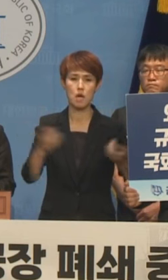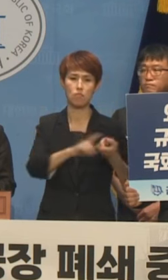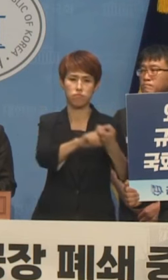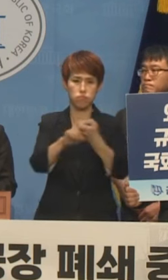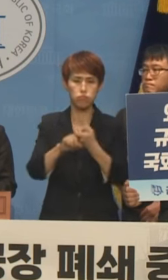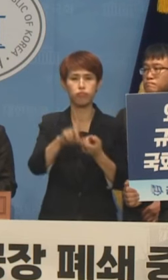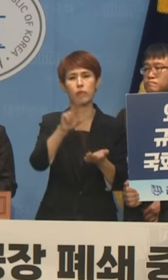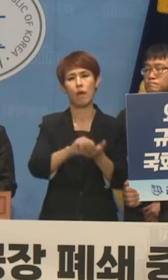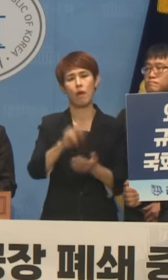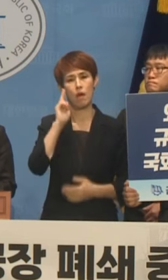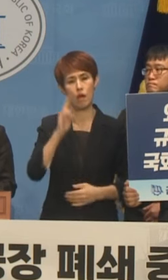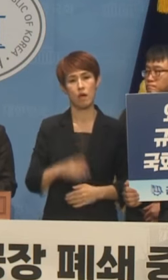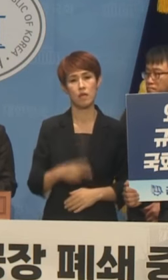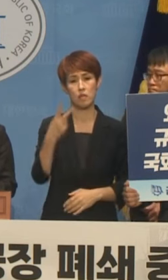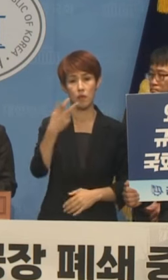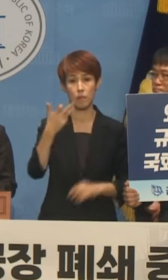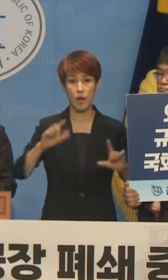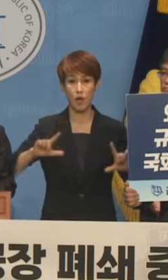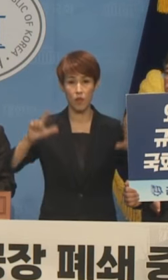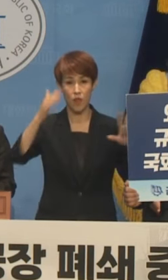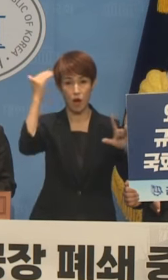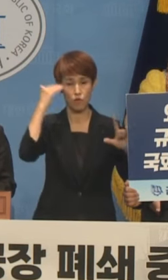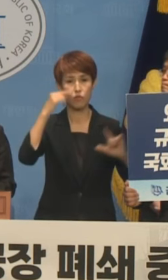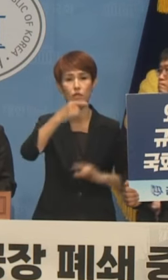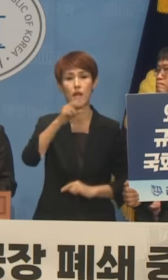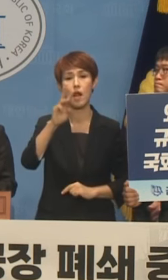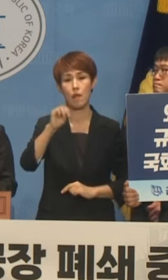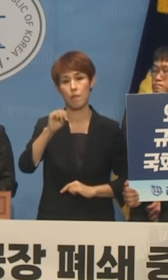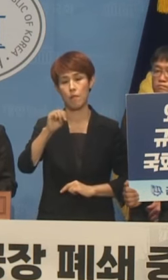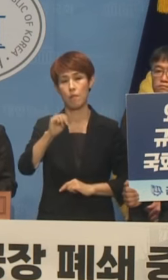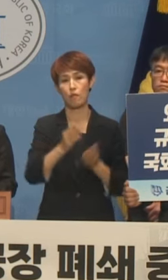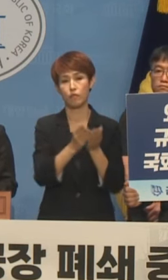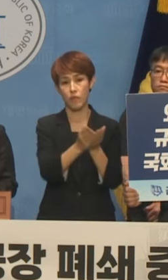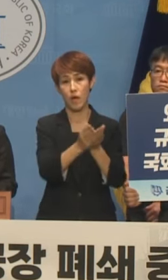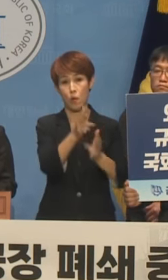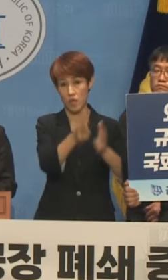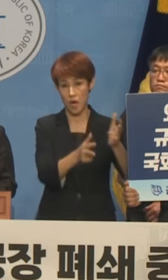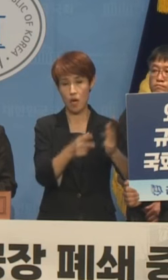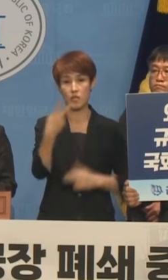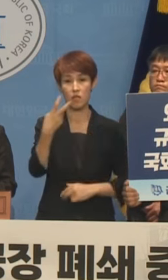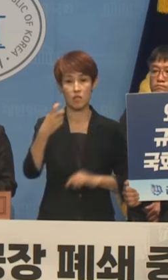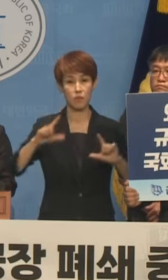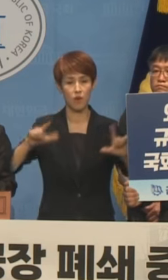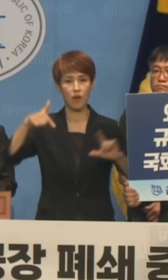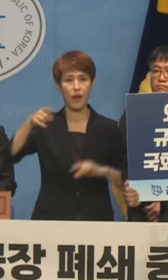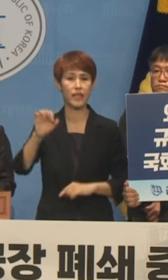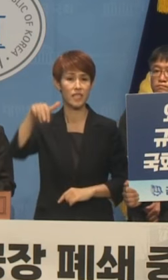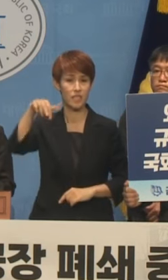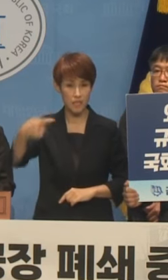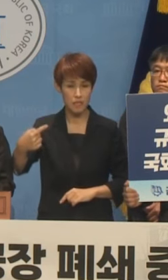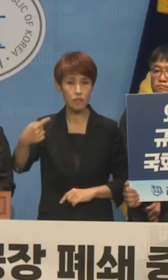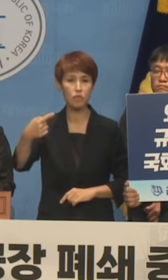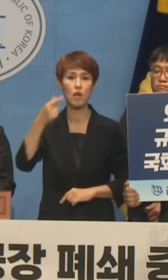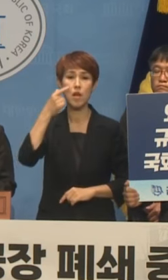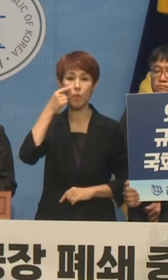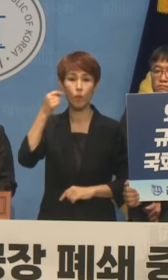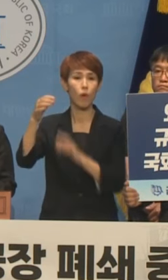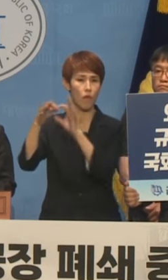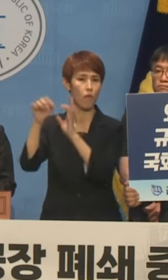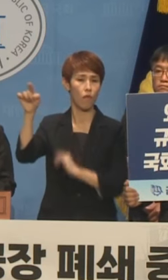왔습니다. 2018년에 한국 GM 군산공장, 2020년 한국 게이츠, 또 일본 산켄전기